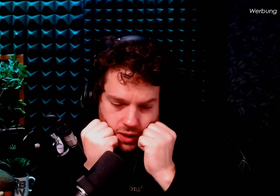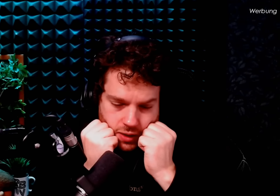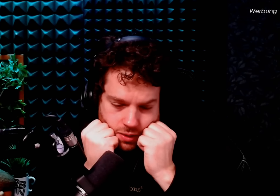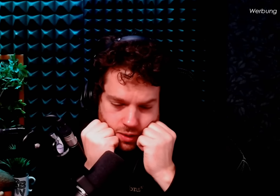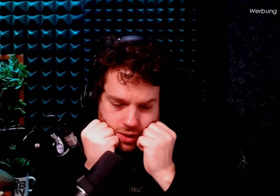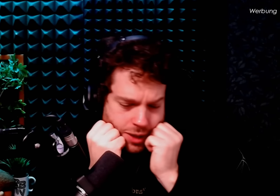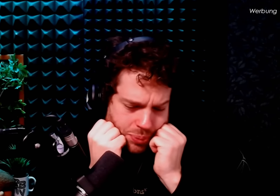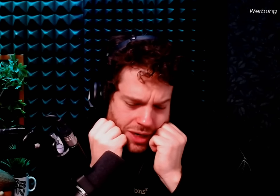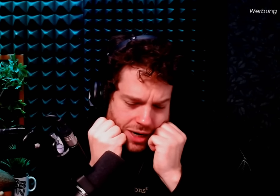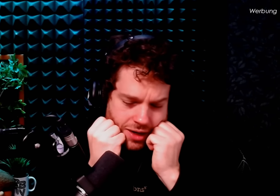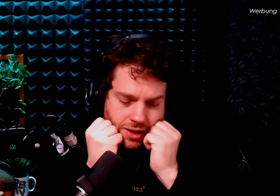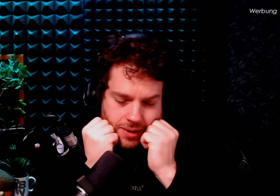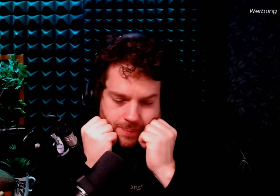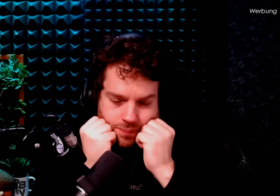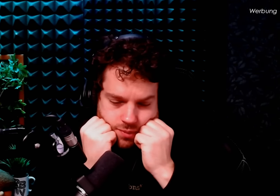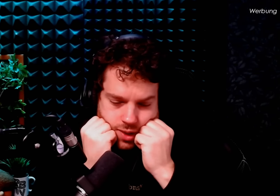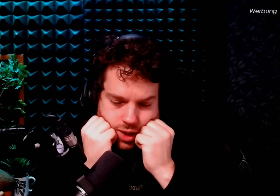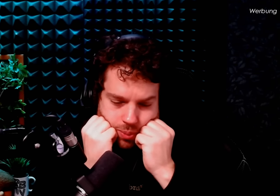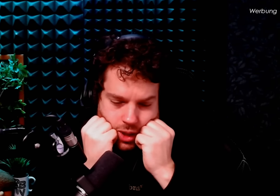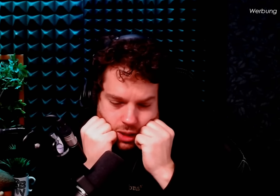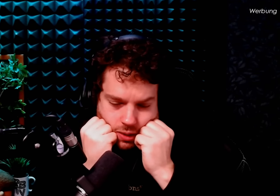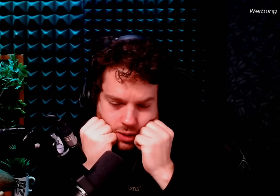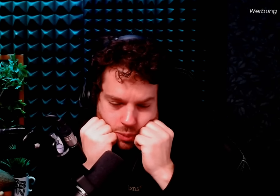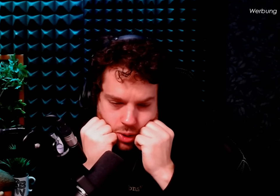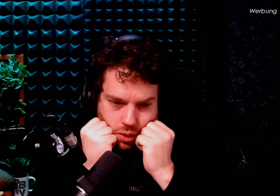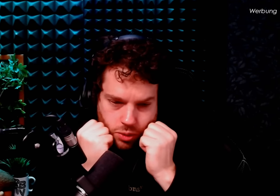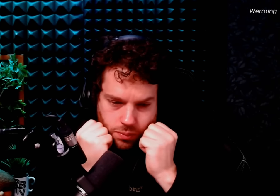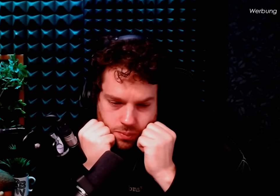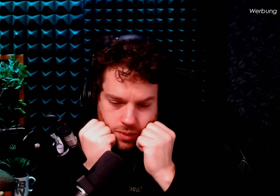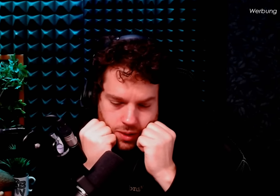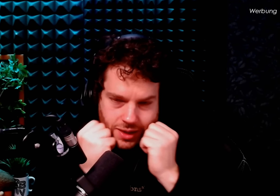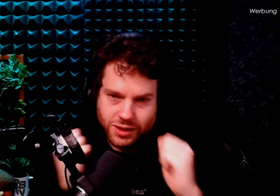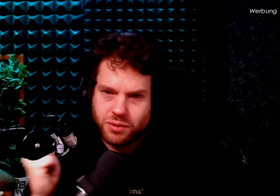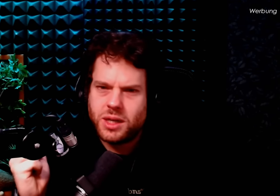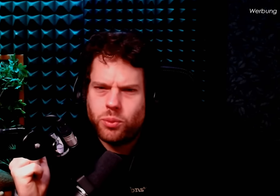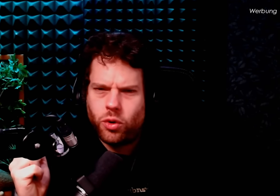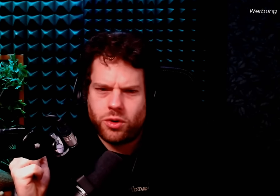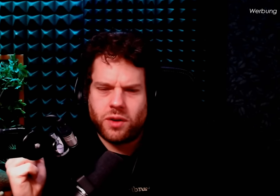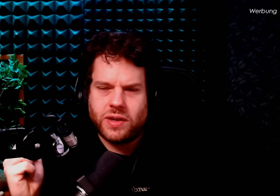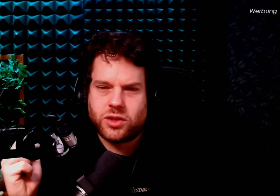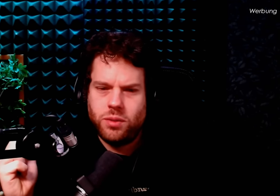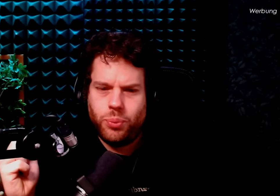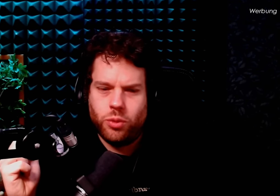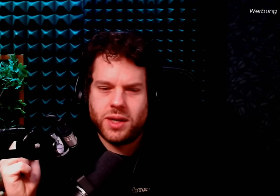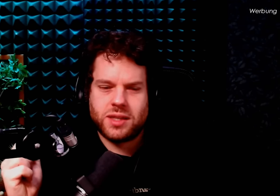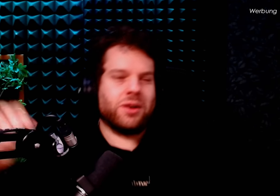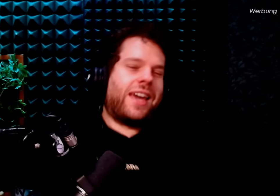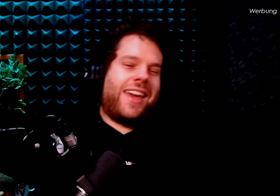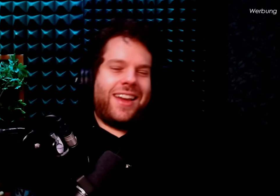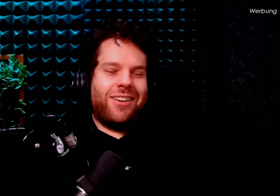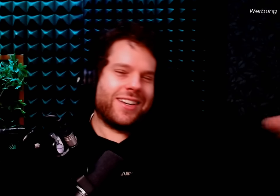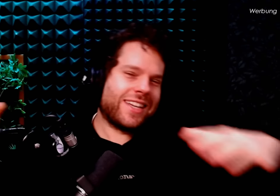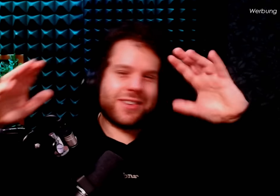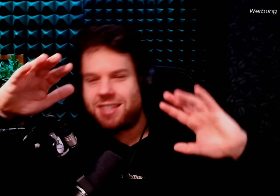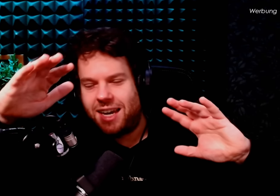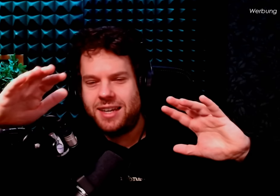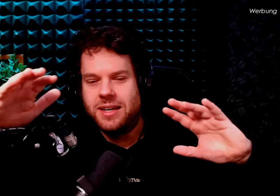vergessen. Ich bin leider... Ich habe leider das nicht mitgenommen. Das ist für mich Mohn irgendwie. Sonnenblume ist so... Ey, Leute, ey, was geht?